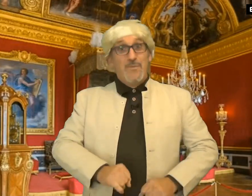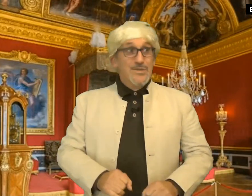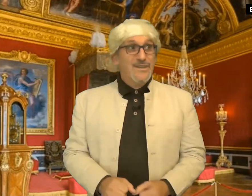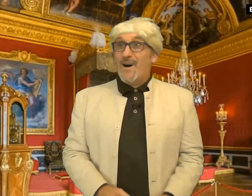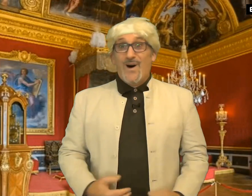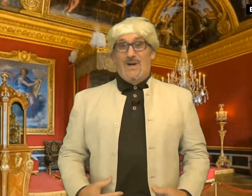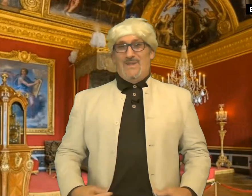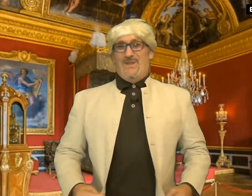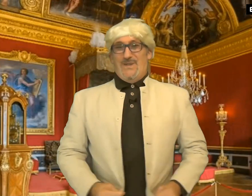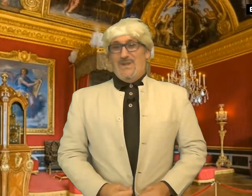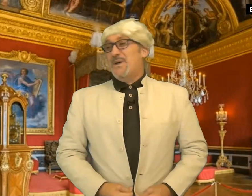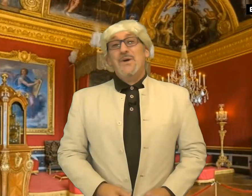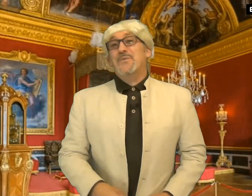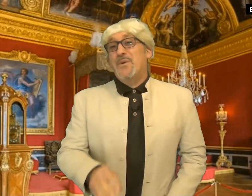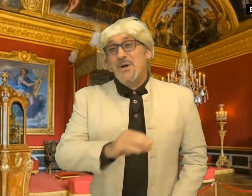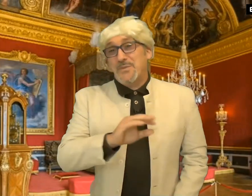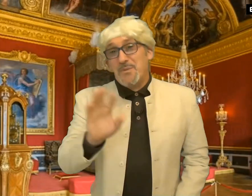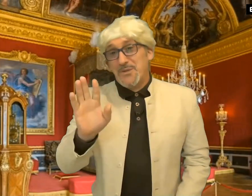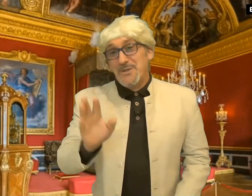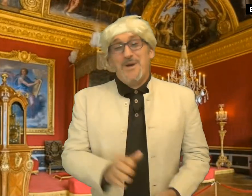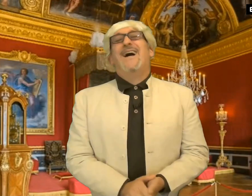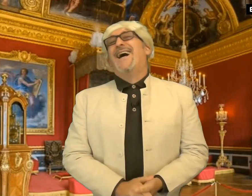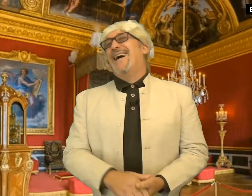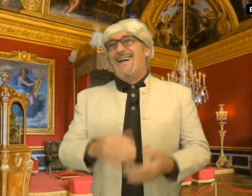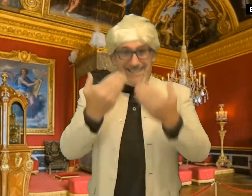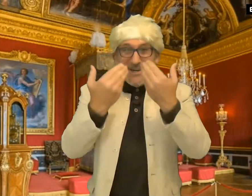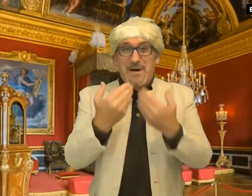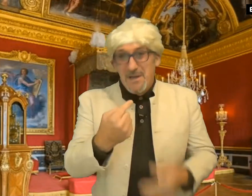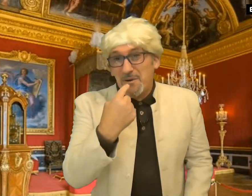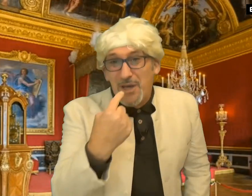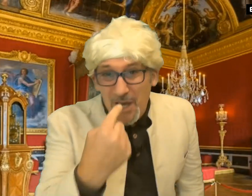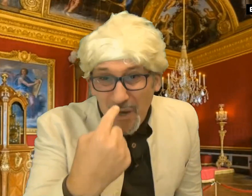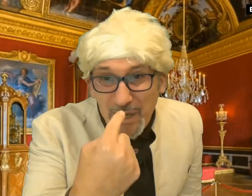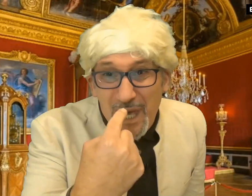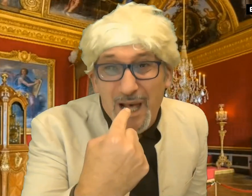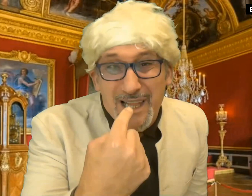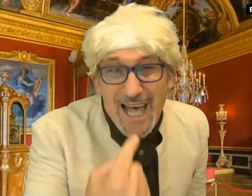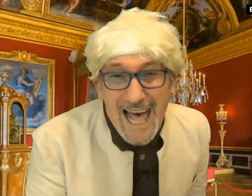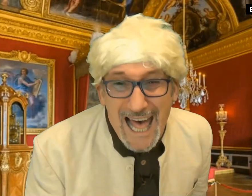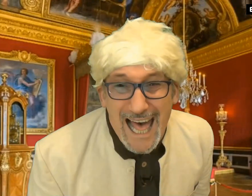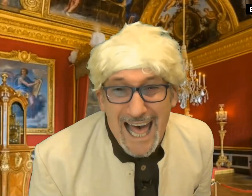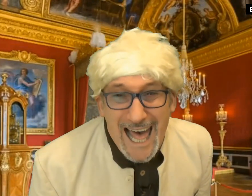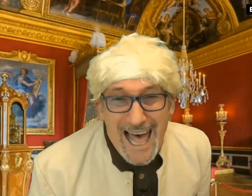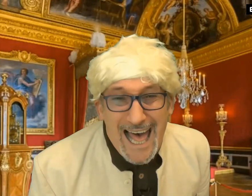viens bosser. Oh, oh, c'est pas possible. Oh, regarde.